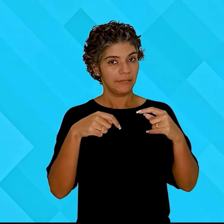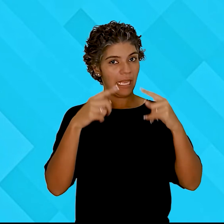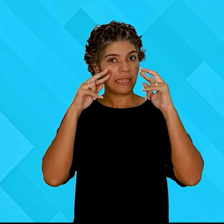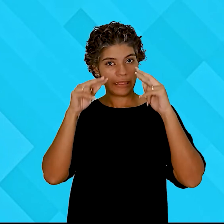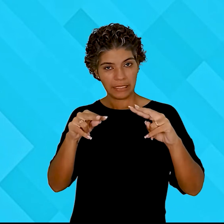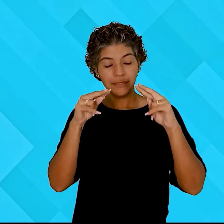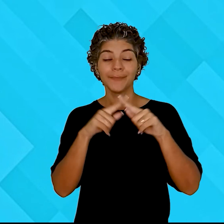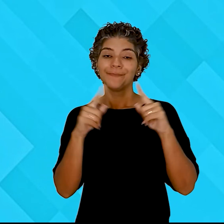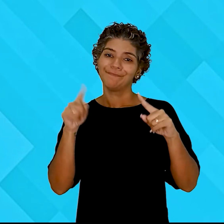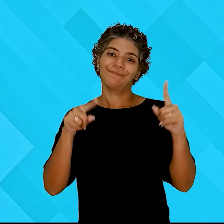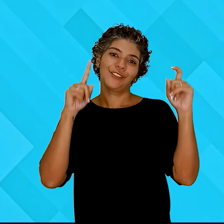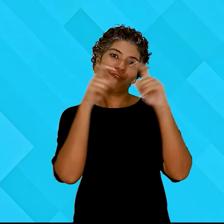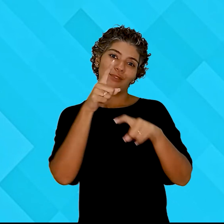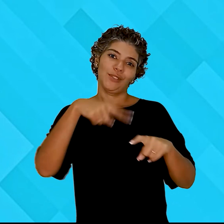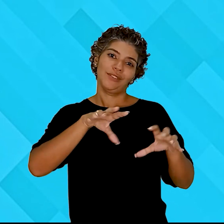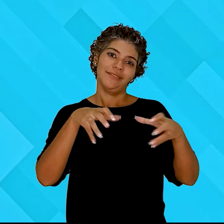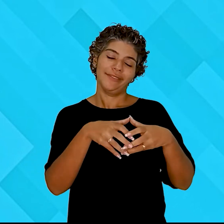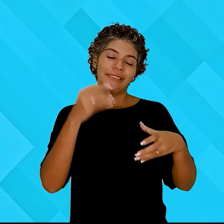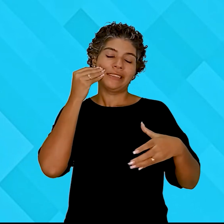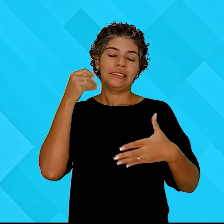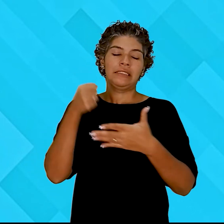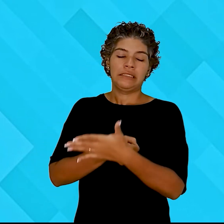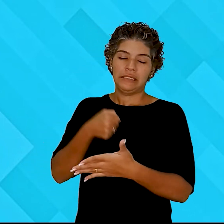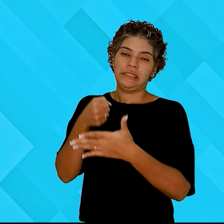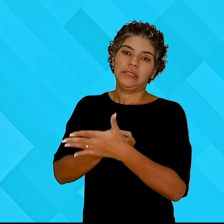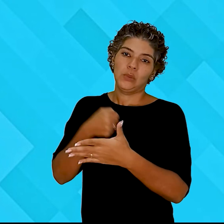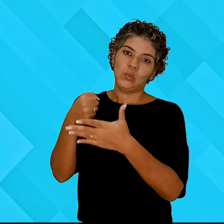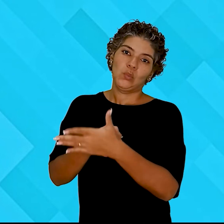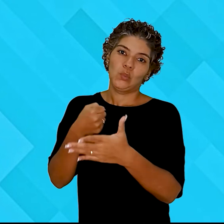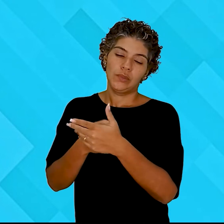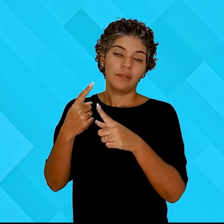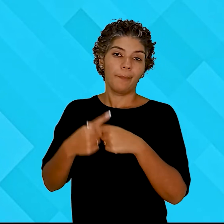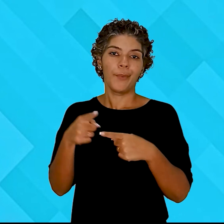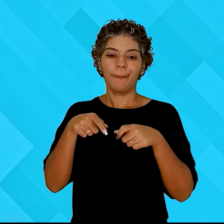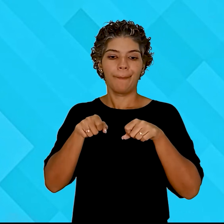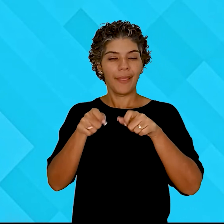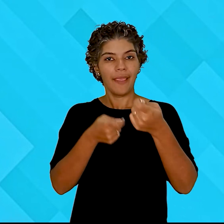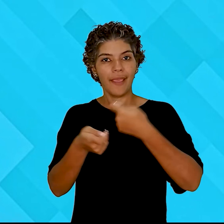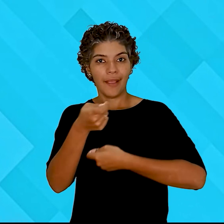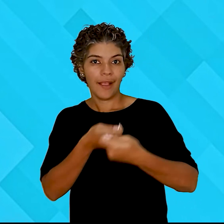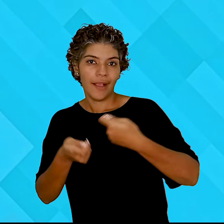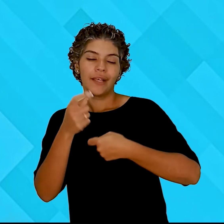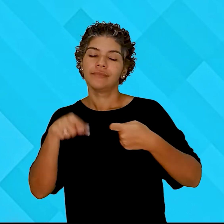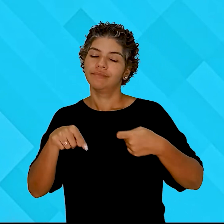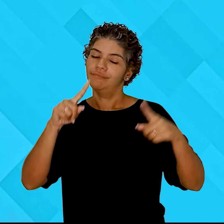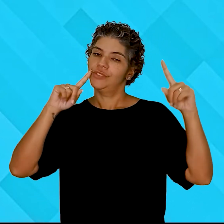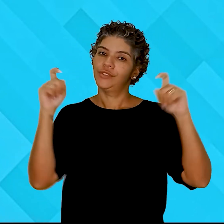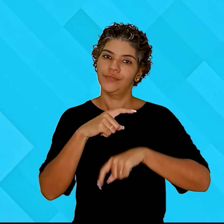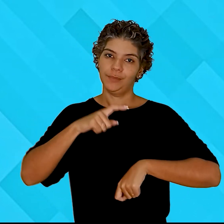a maré em um mercado que tem sido cada vez mais difícil nesse momento de encontrar trabalhos